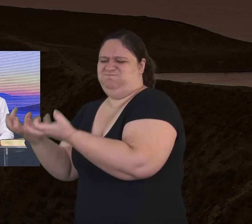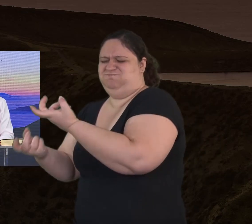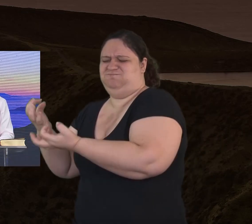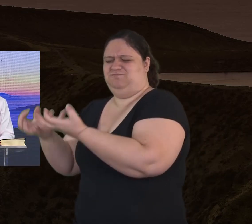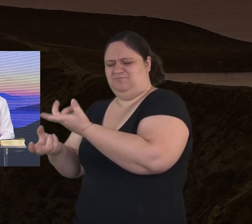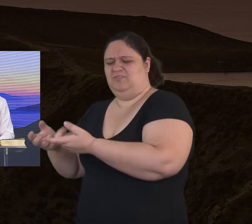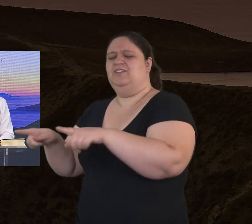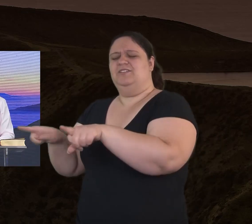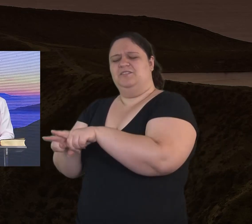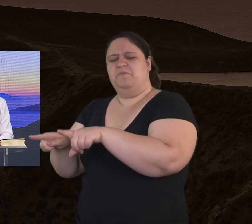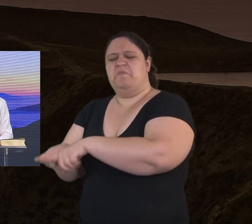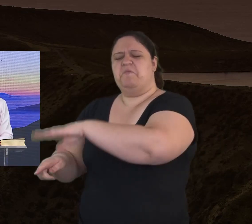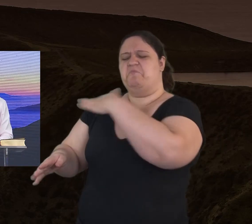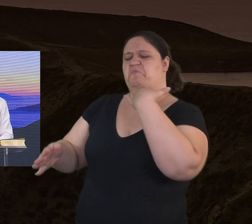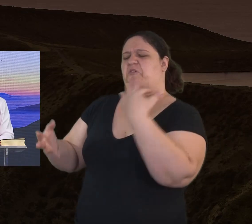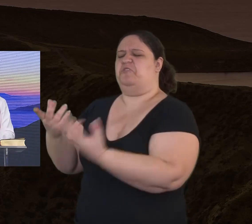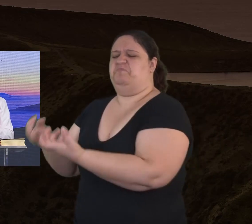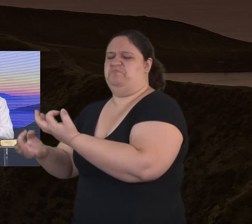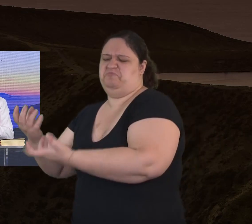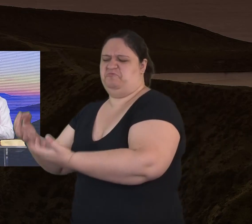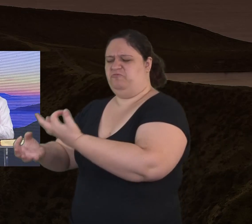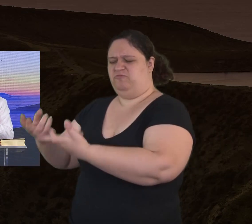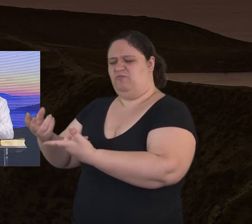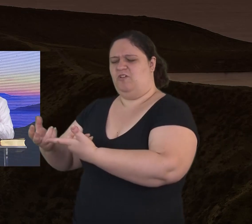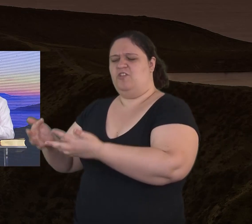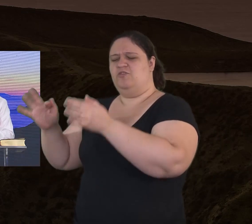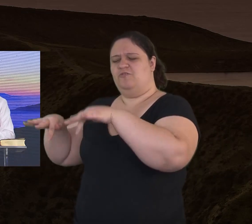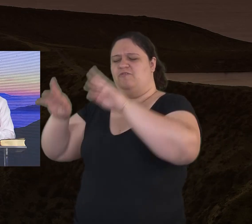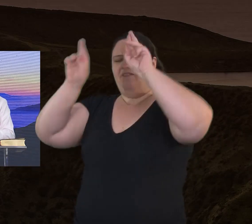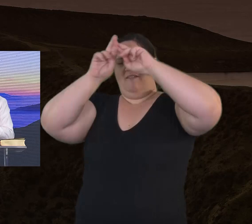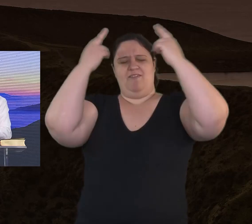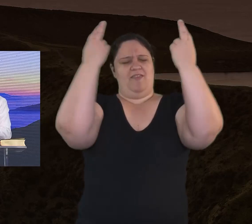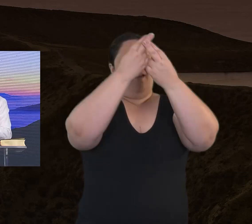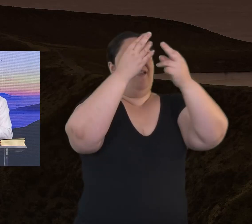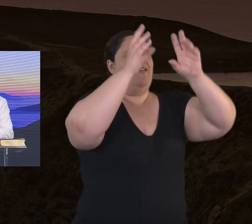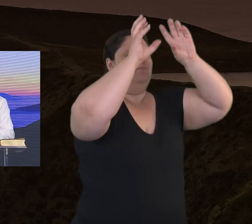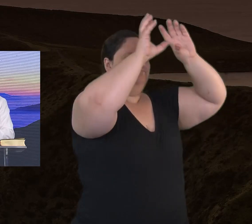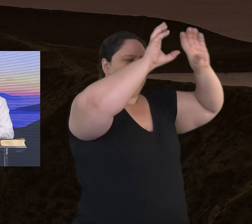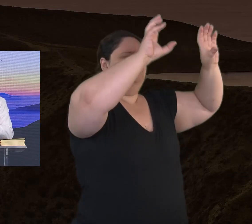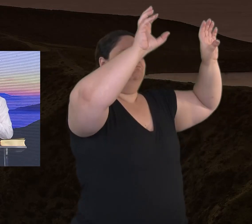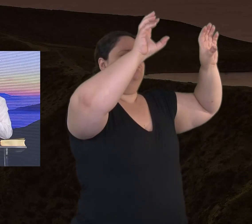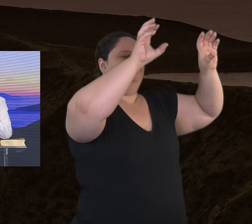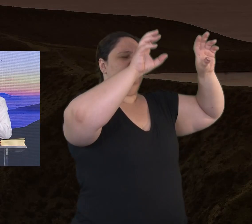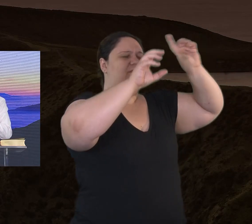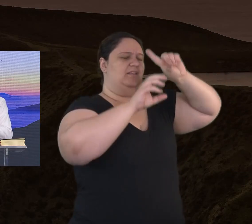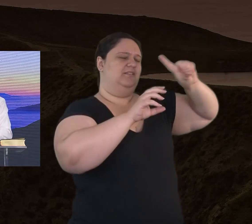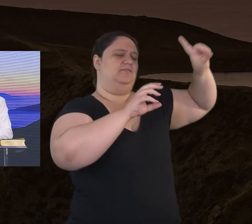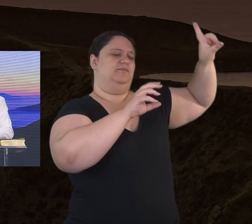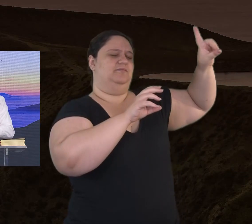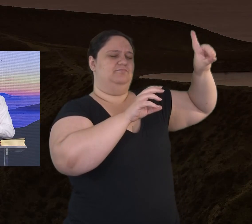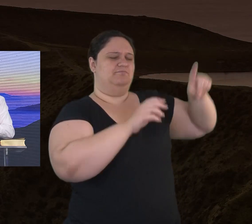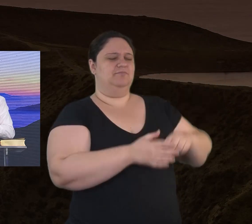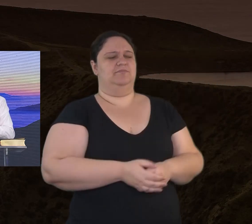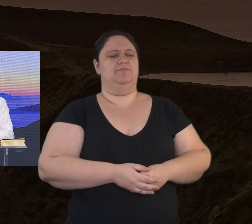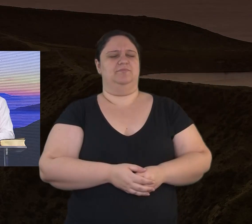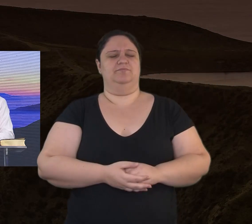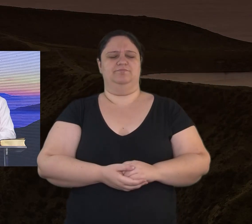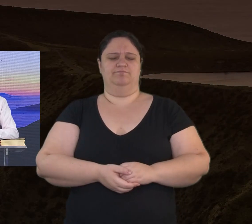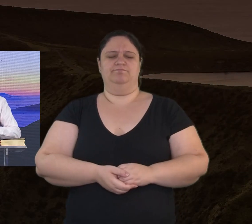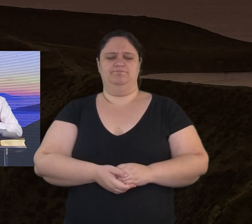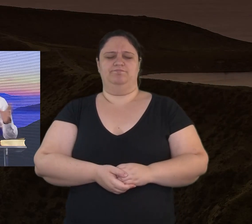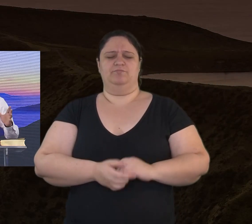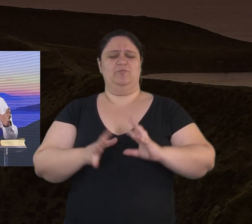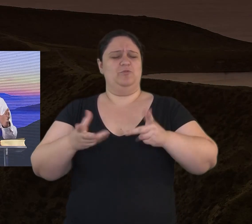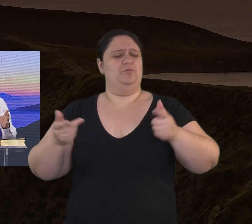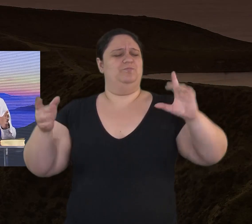fogo, também a morte, e no final, Senhor, entregar o reino para o Deus Pai, para que Deus seja tudo em todos,